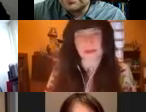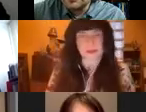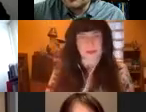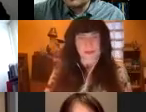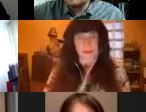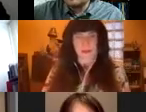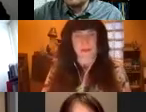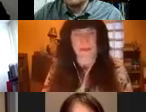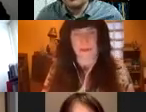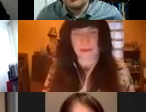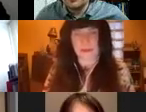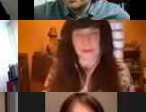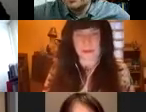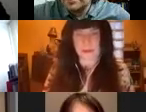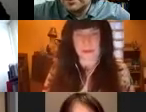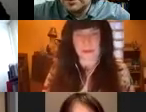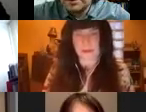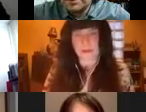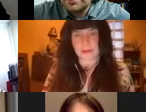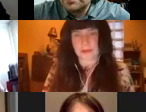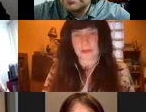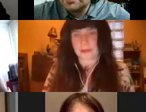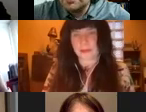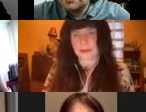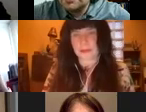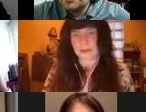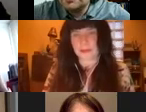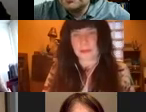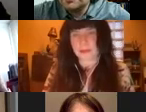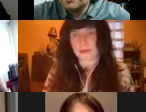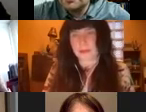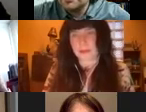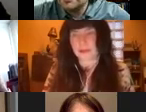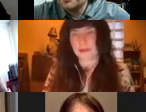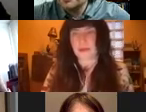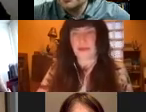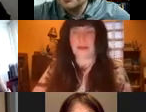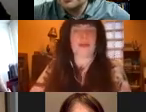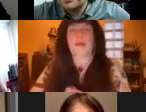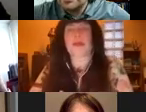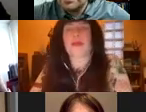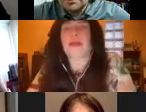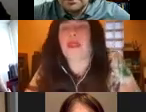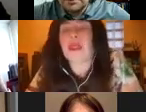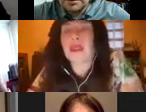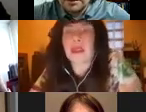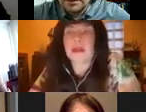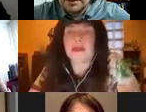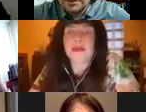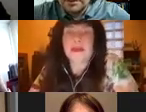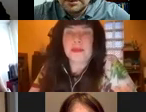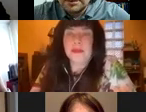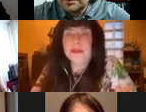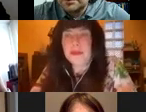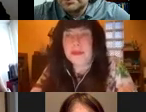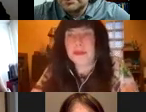Hola, buenas tardes. Es un gusto estar acá en la cuarta sesión